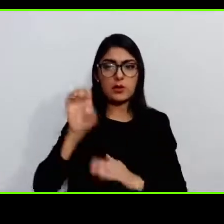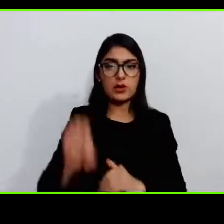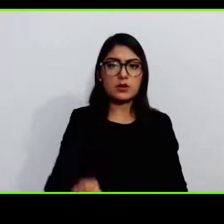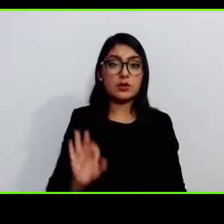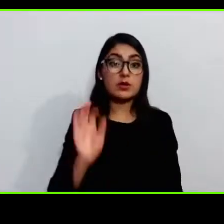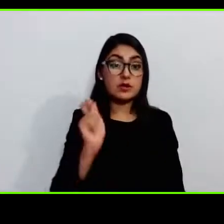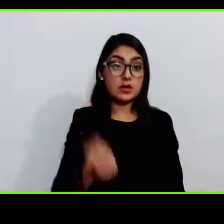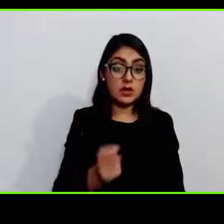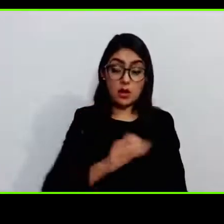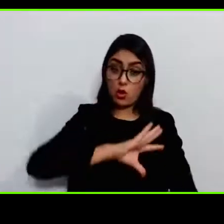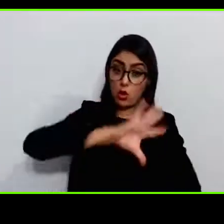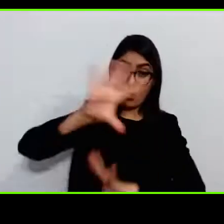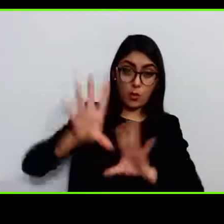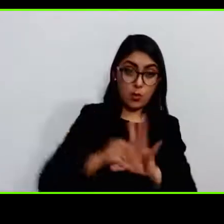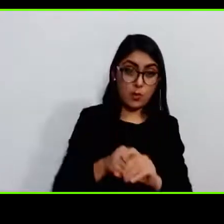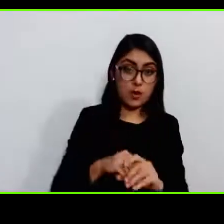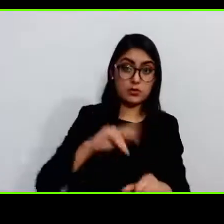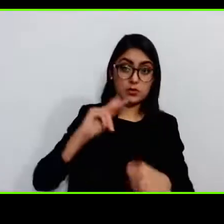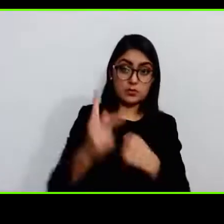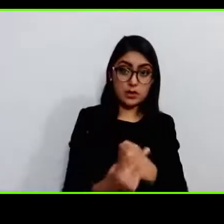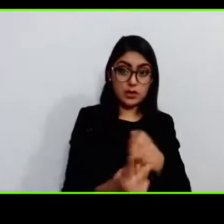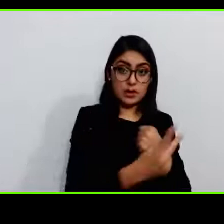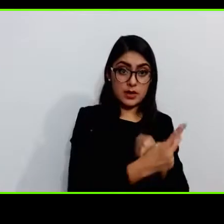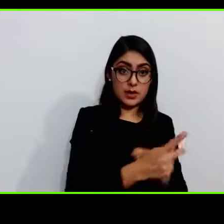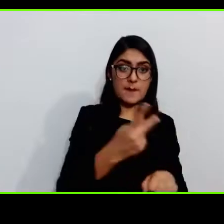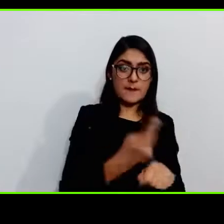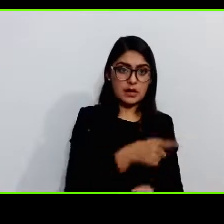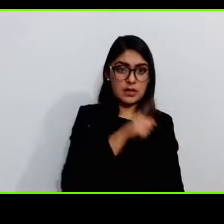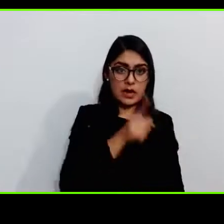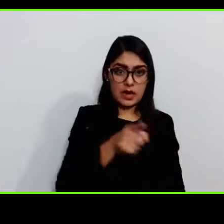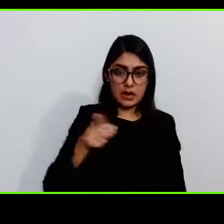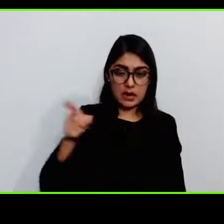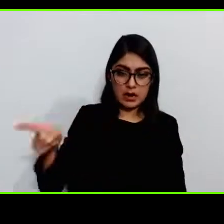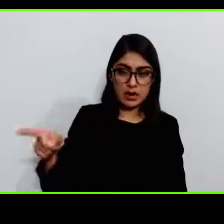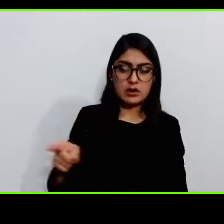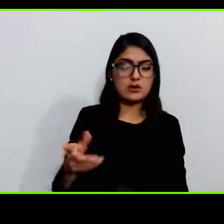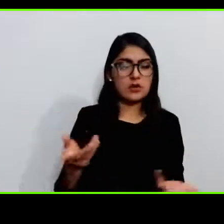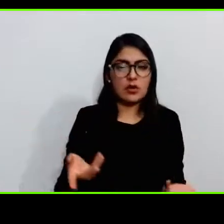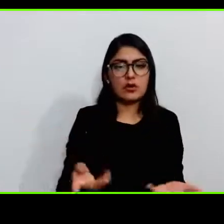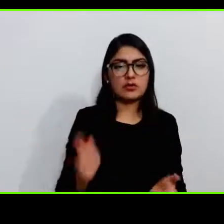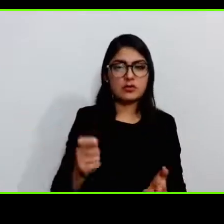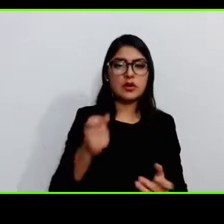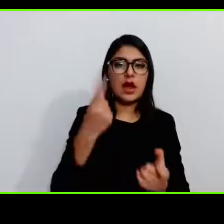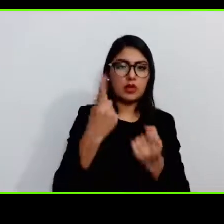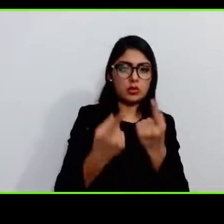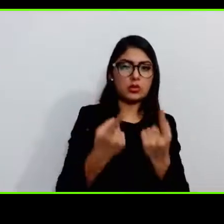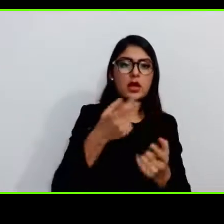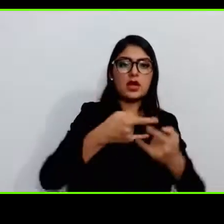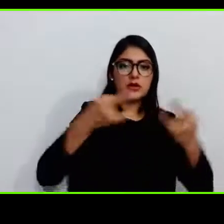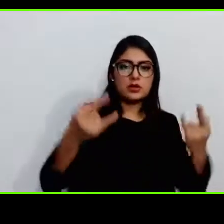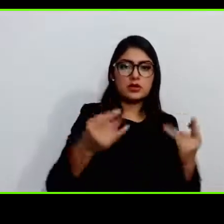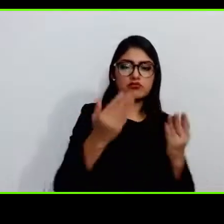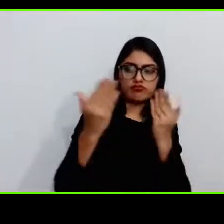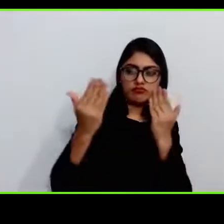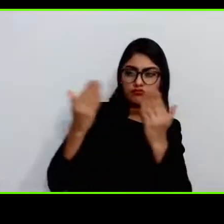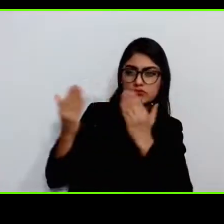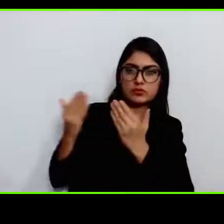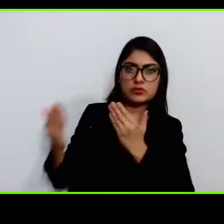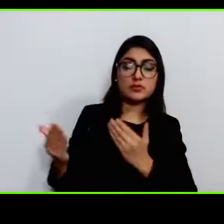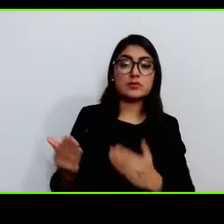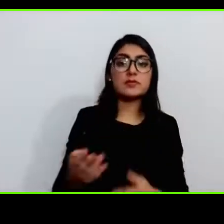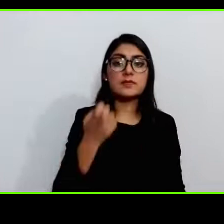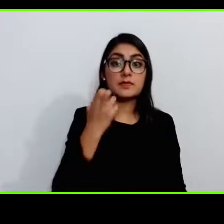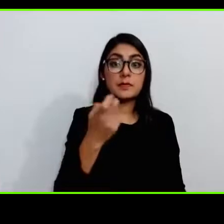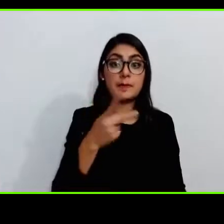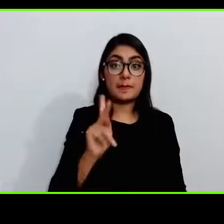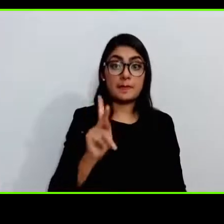los estados nacionales, no son, digamos, las experiencias comparadas ha sucedido y por eso se conoce como la tercera ola, la reacción, pero no